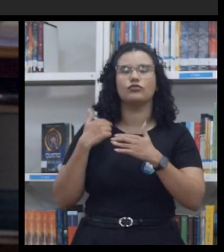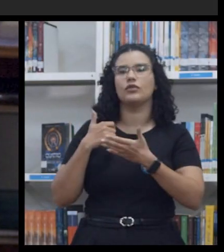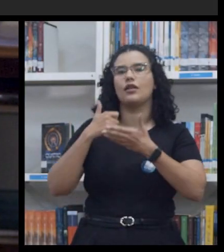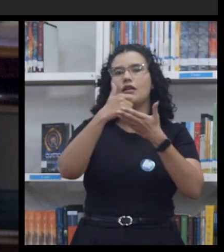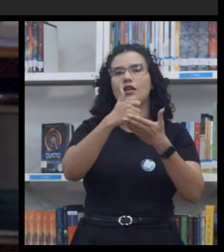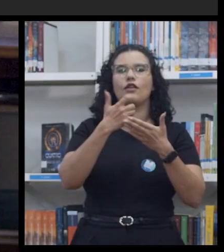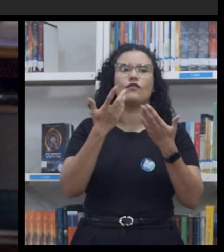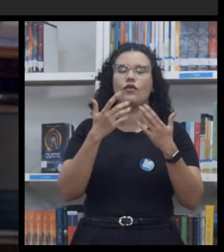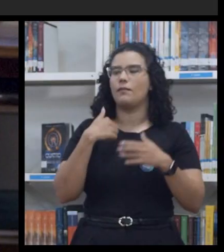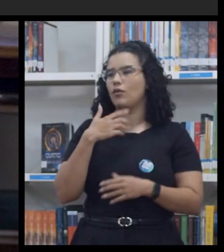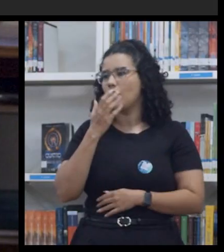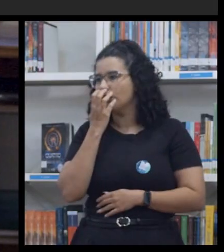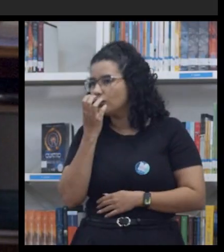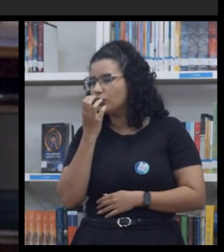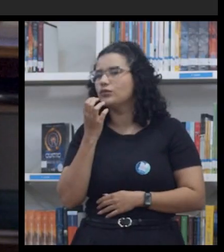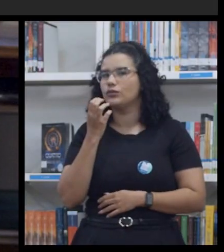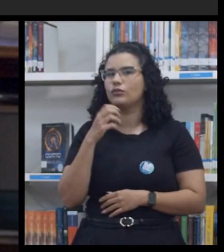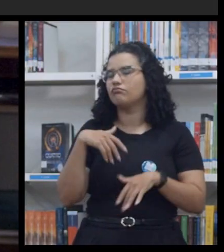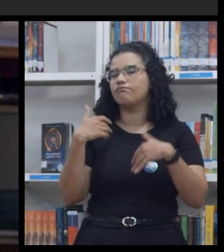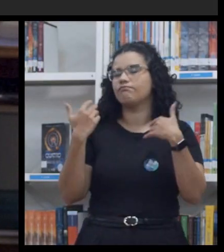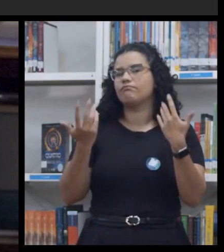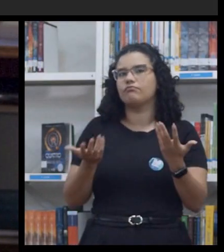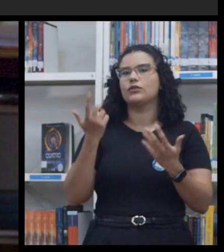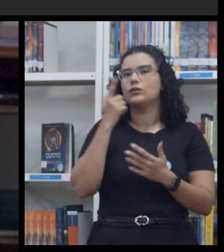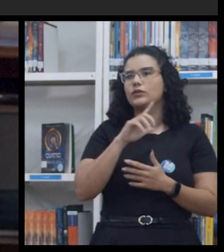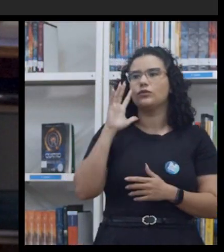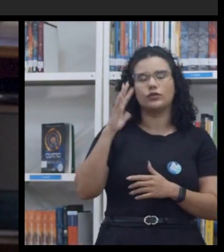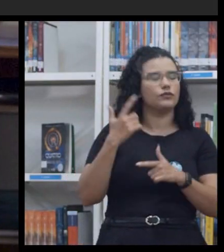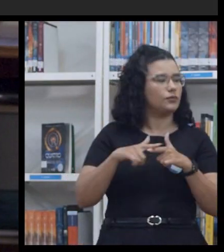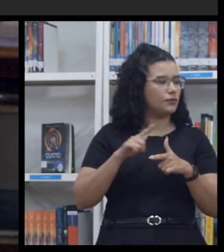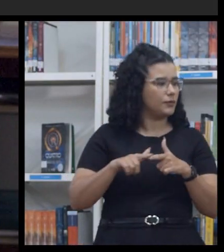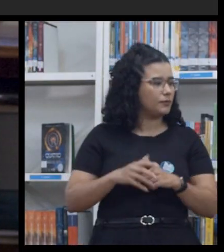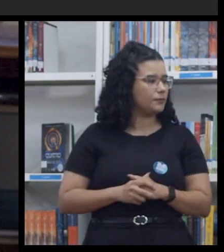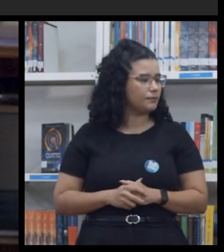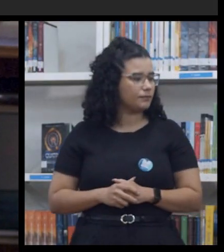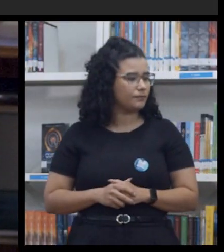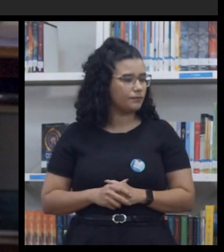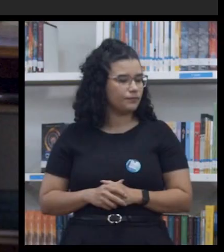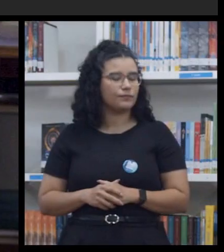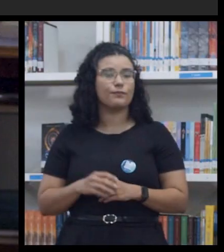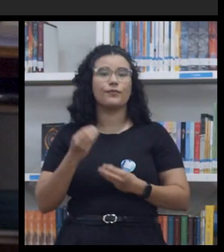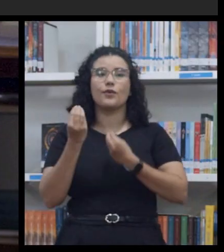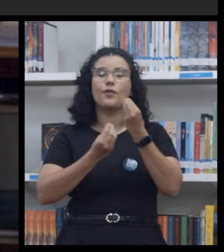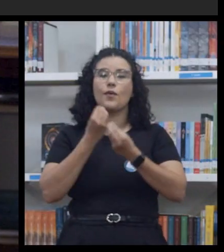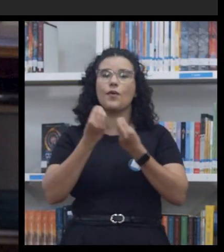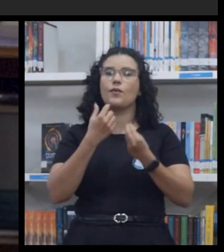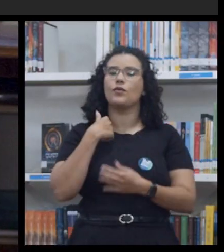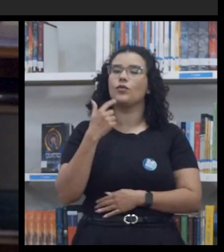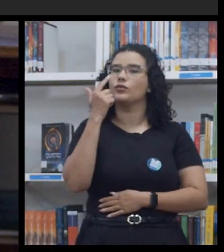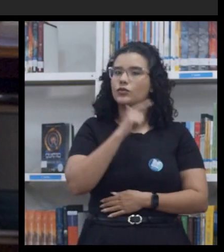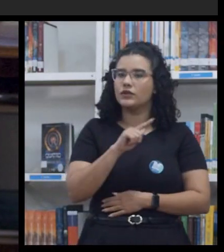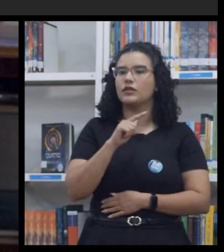no escola, meu cachorro, enfim, resolveram o problema. Como eu consigo